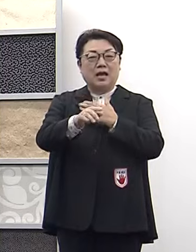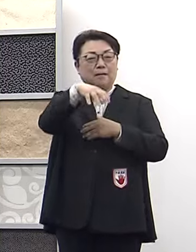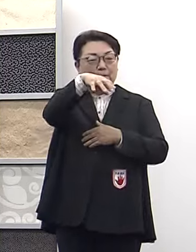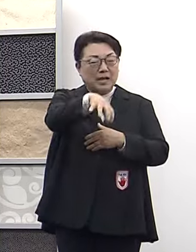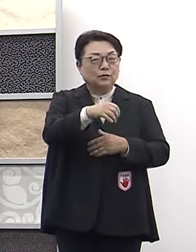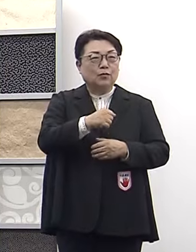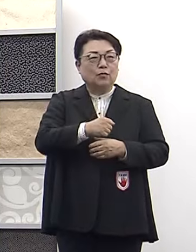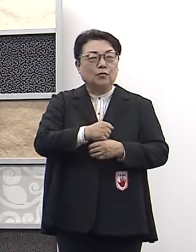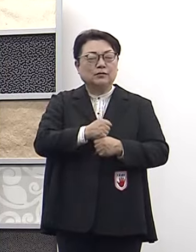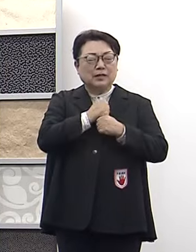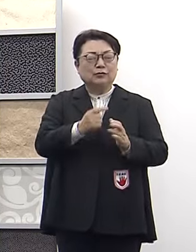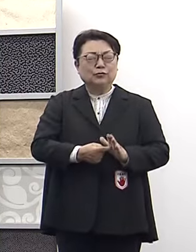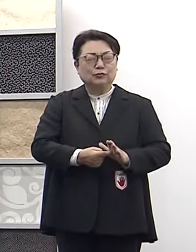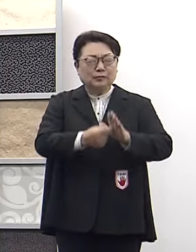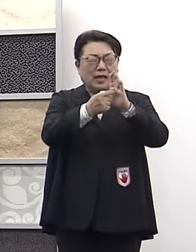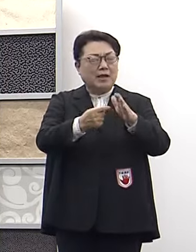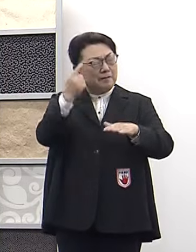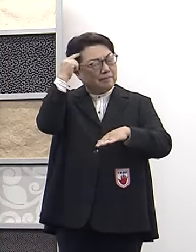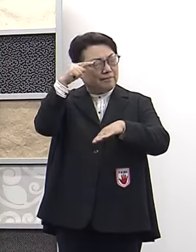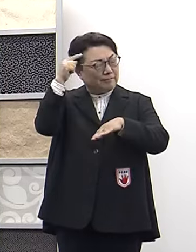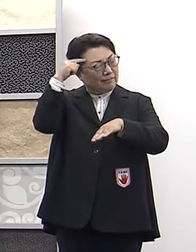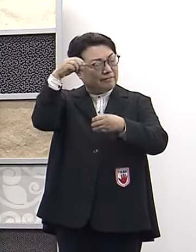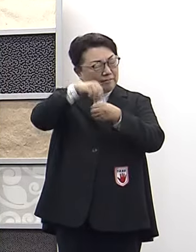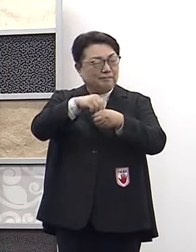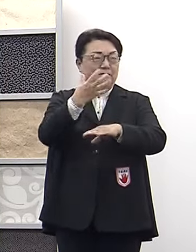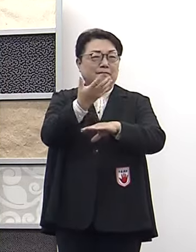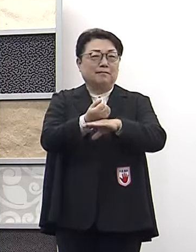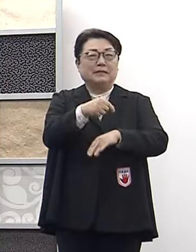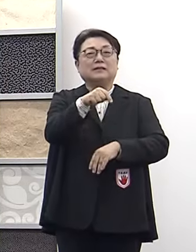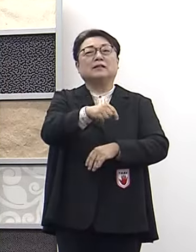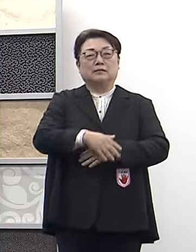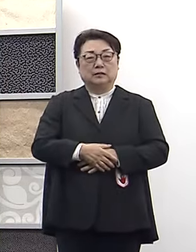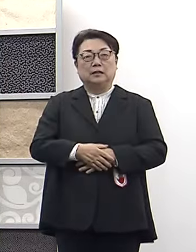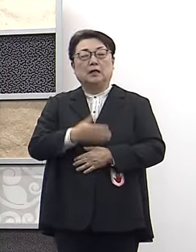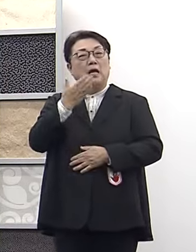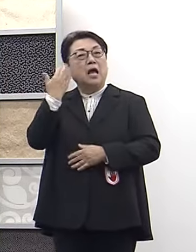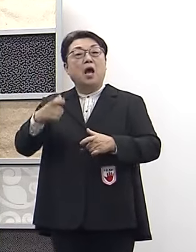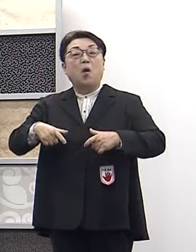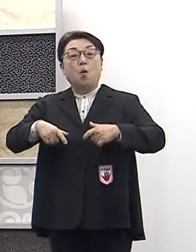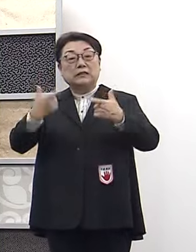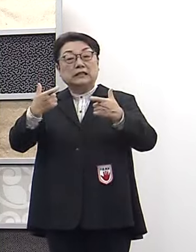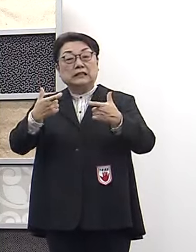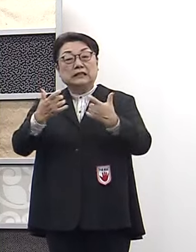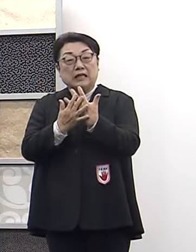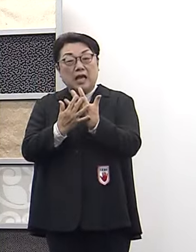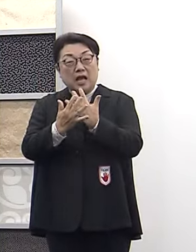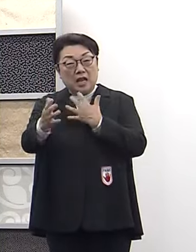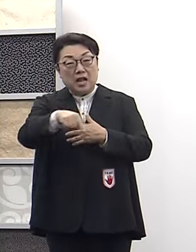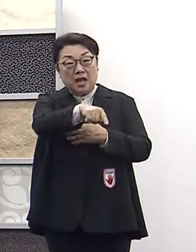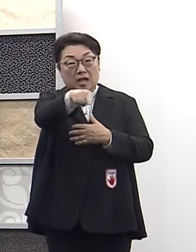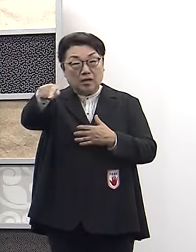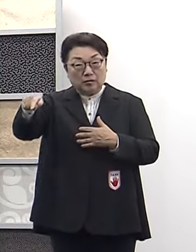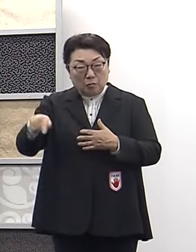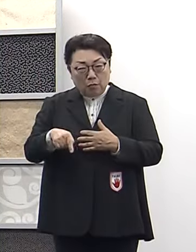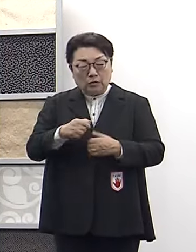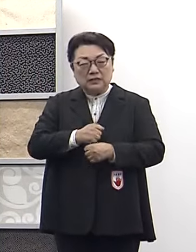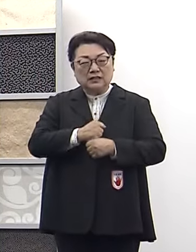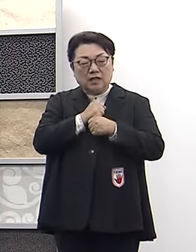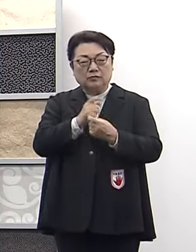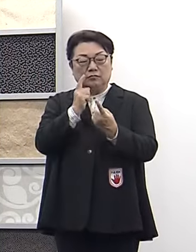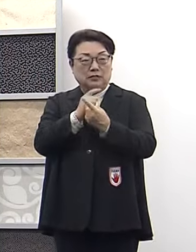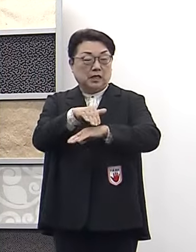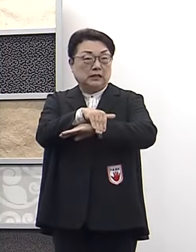。この、青木原樹海でのですね、特にその自殺対策について、今後の対